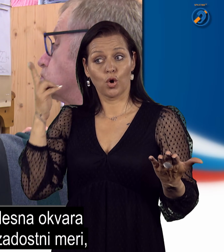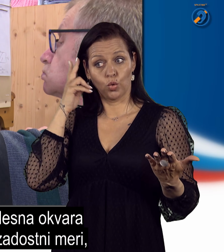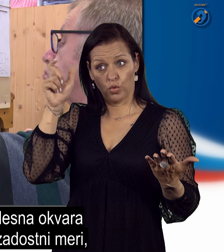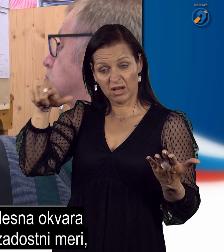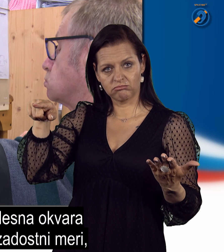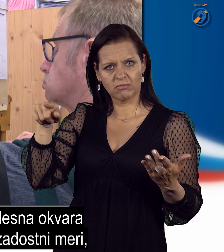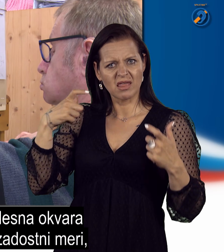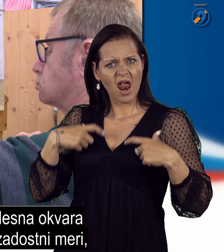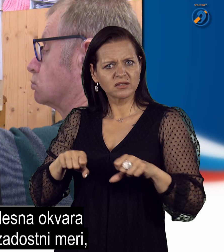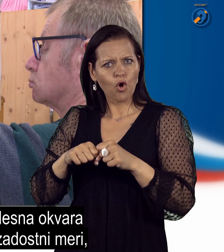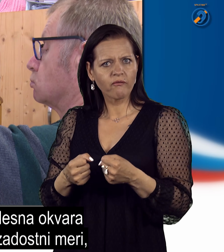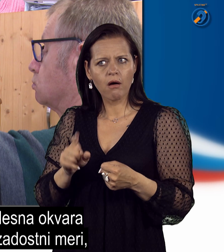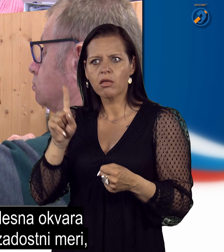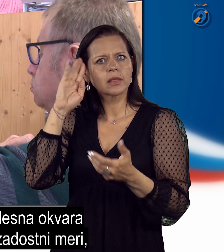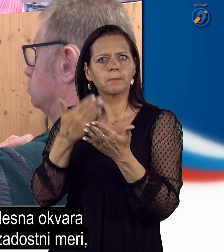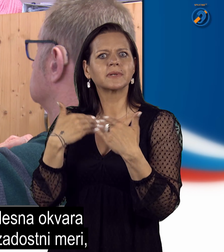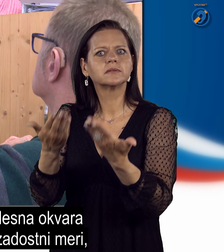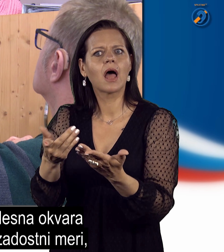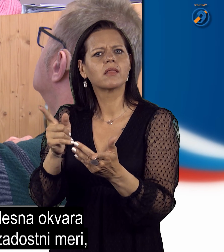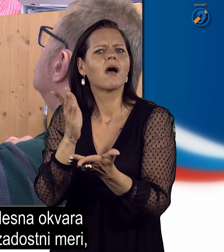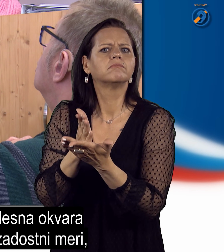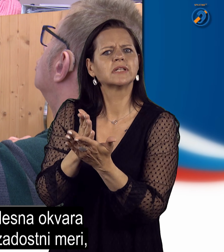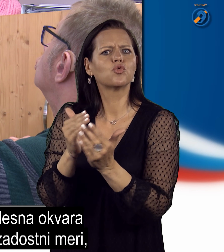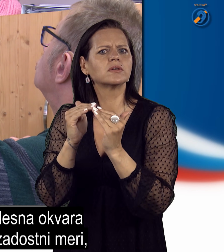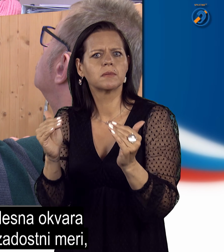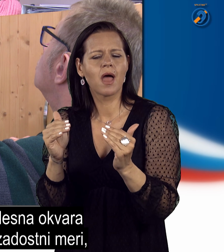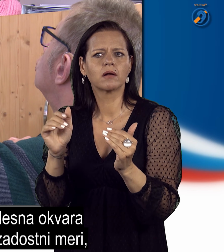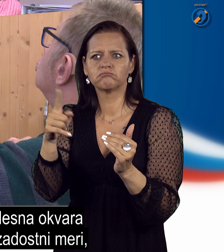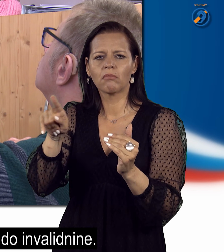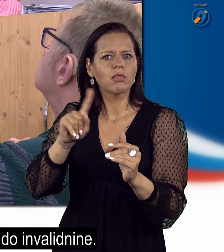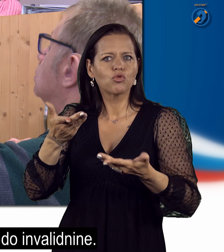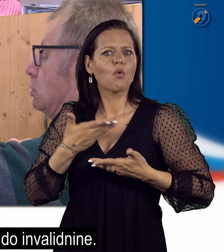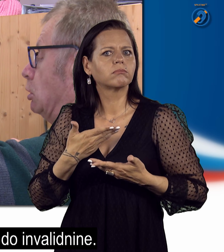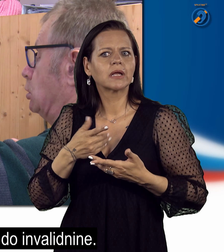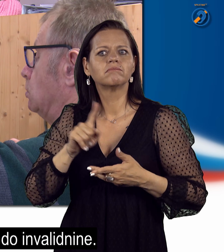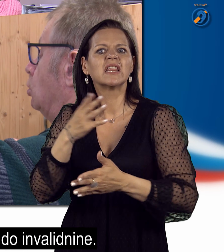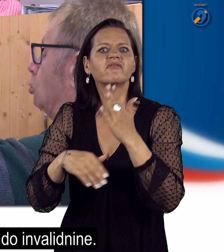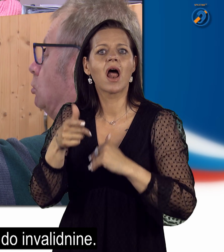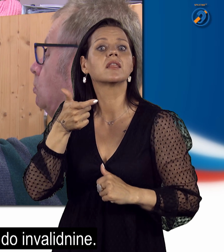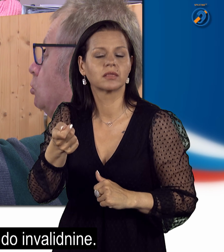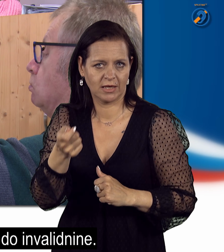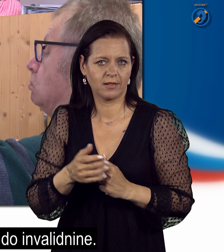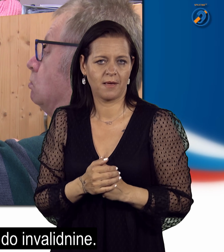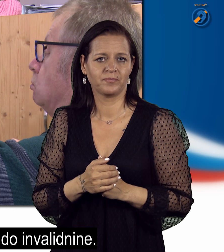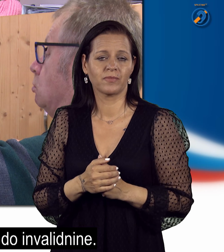Ker gluhim telesna okvara ni priznana v zadostni meri, niso upravičeni do invalidnine.